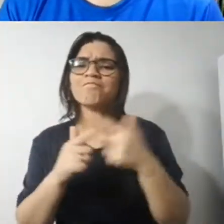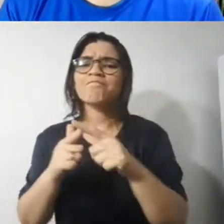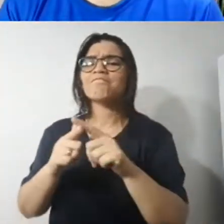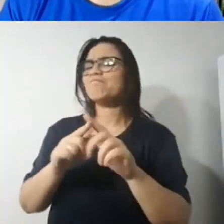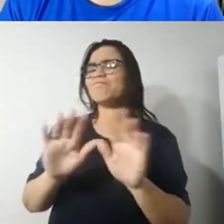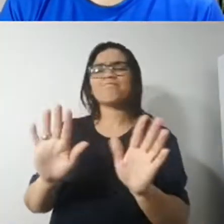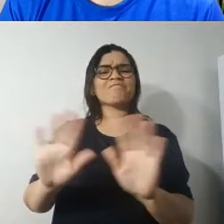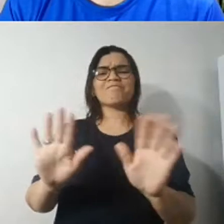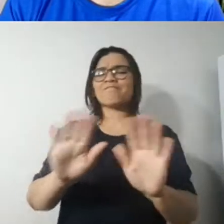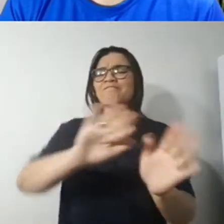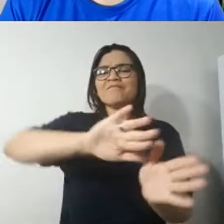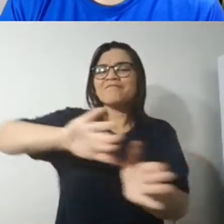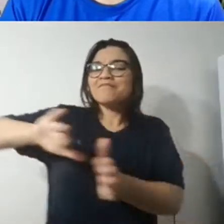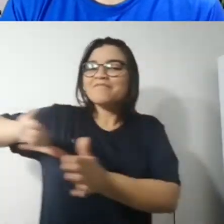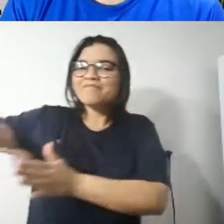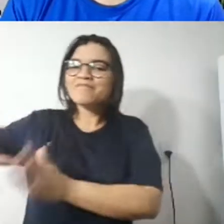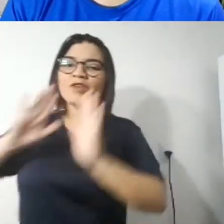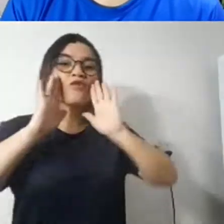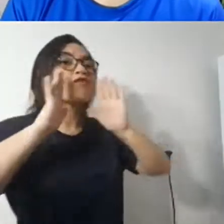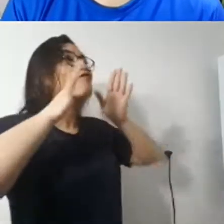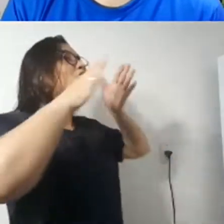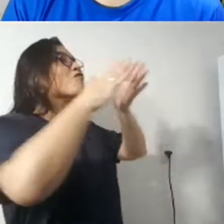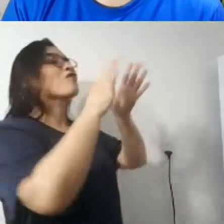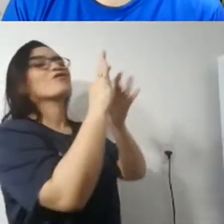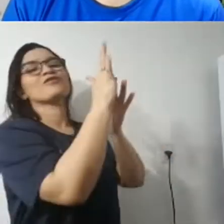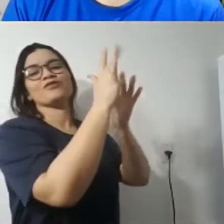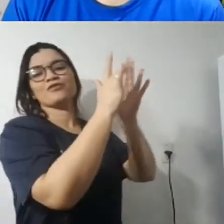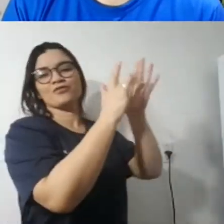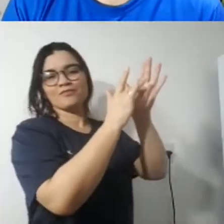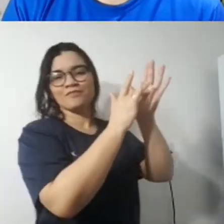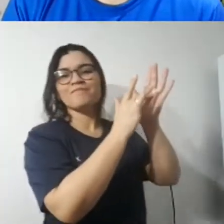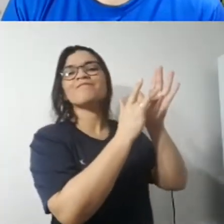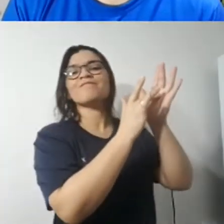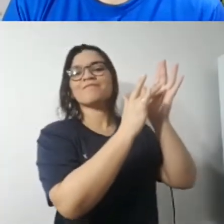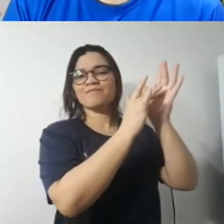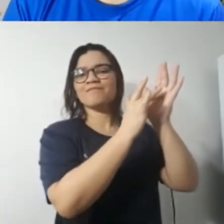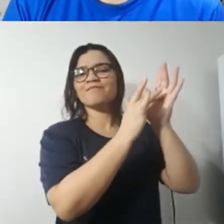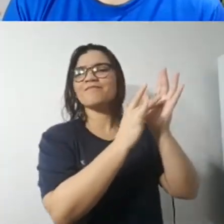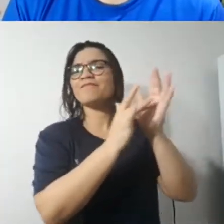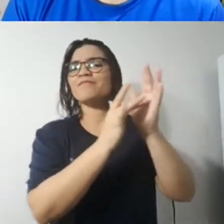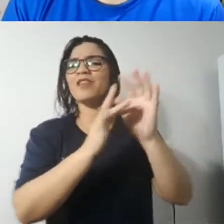olha o seu amor, não me quero conquistar.